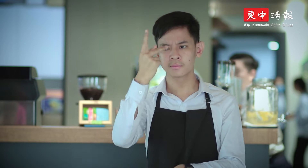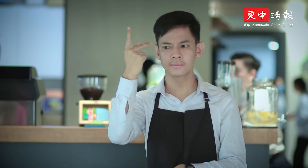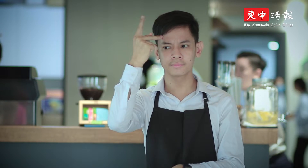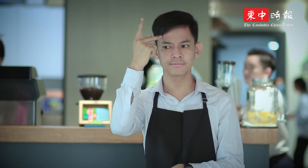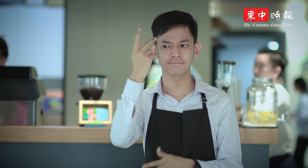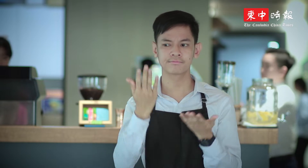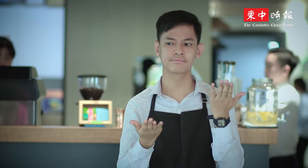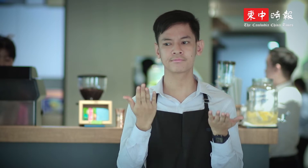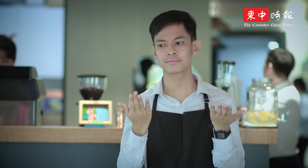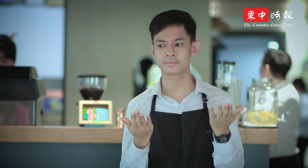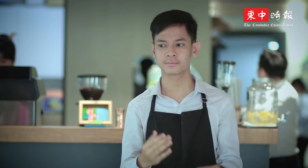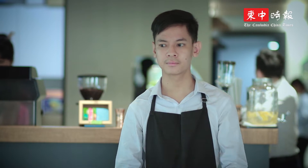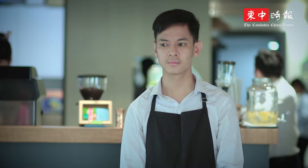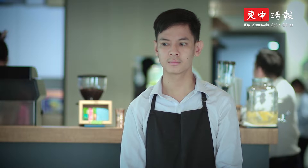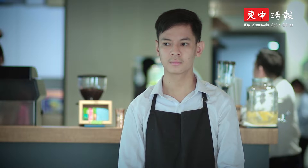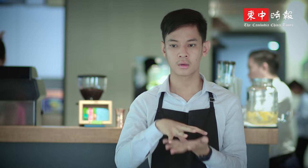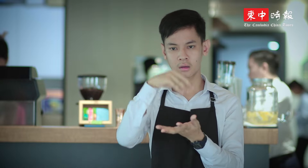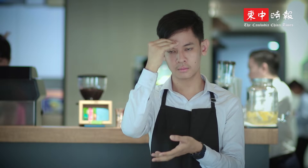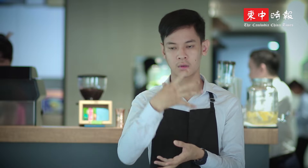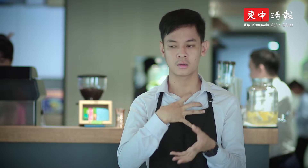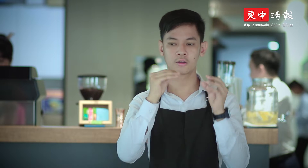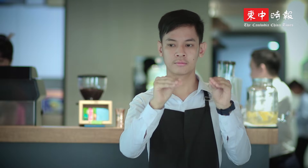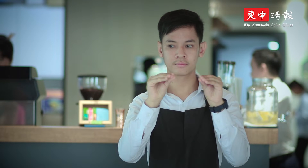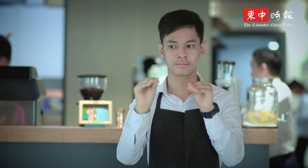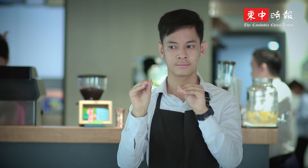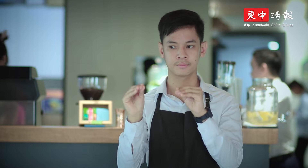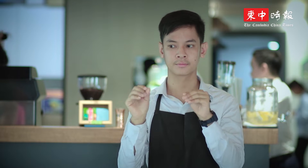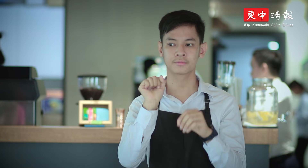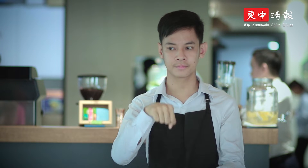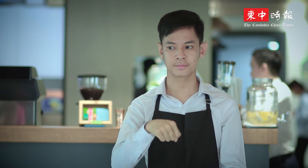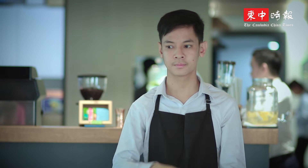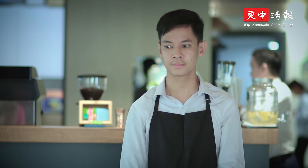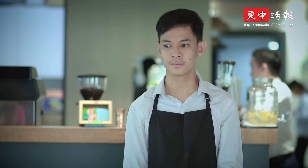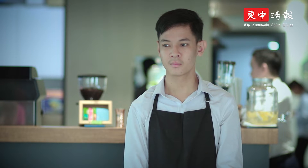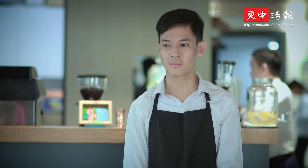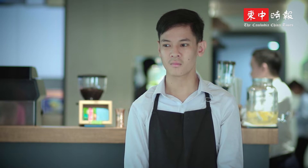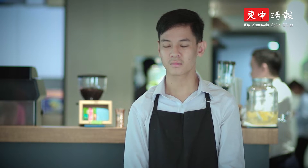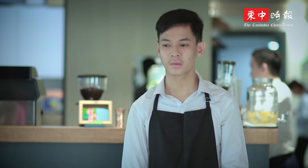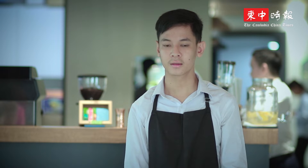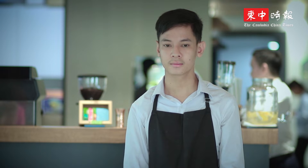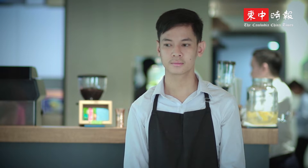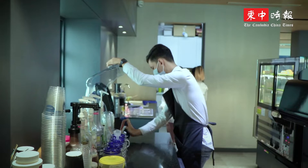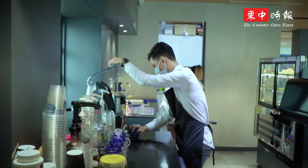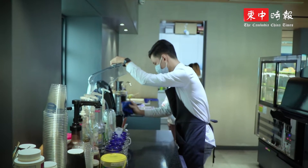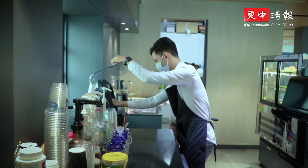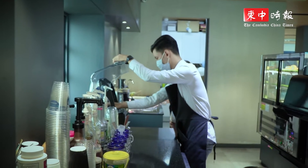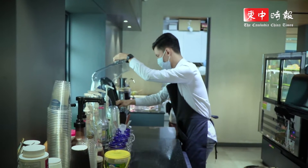业了，对未来还没有规划，但目前我想成为一名老师，想传授我的知